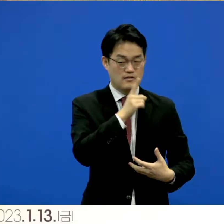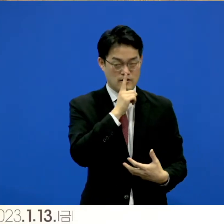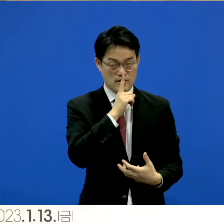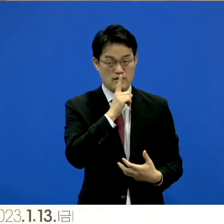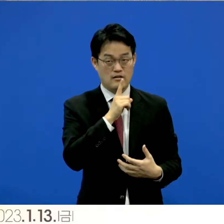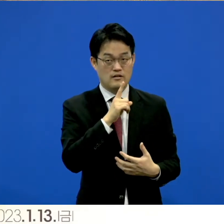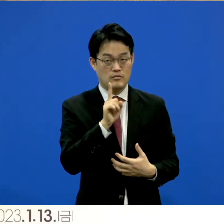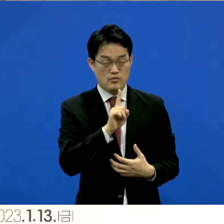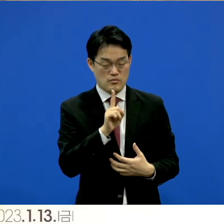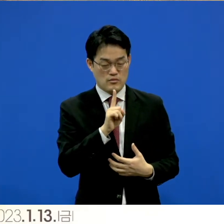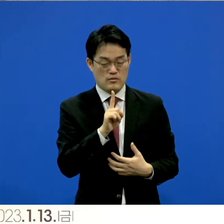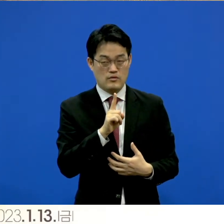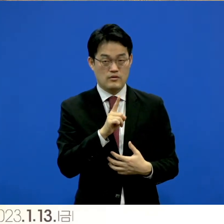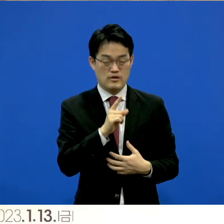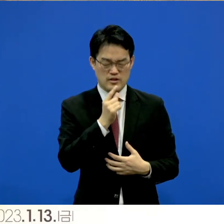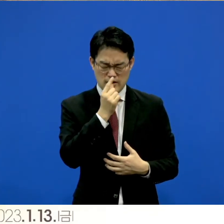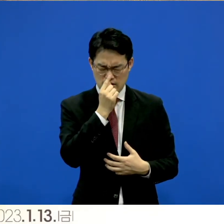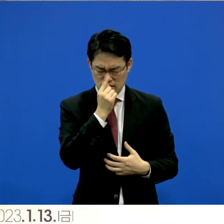포옹은 예민한 일입니다.